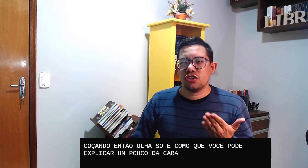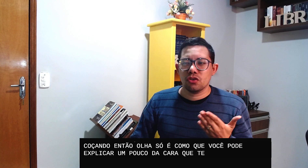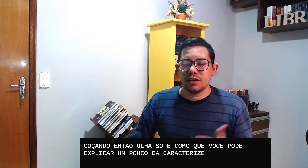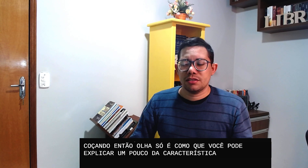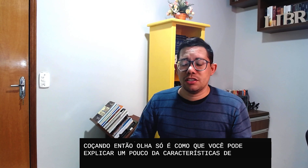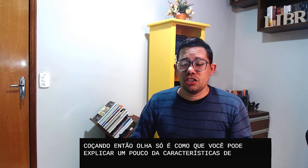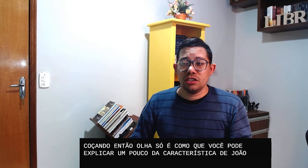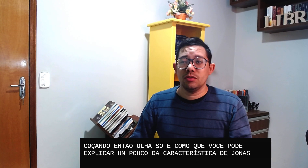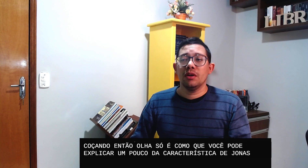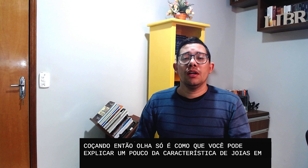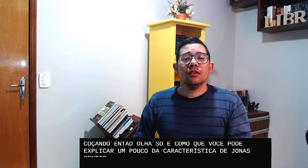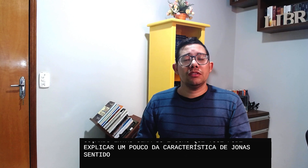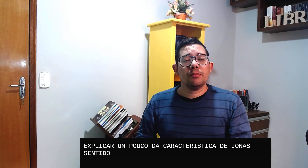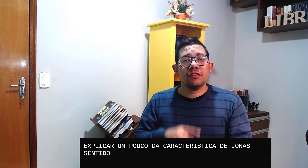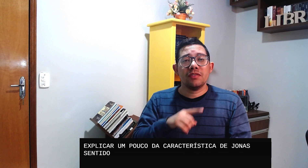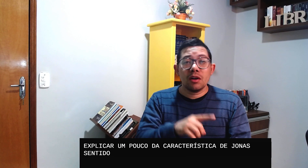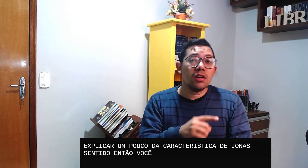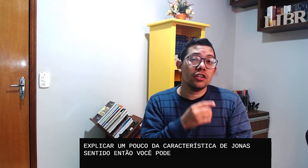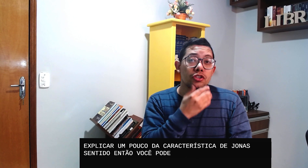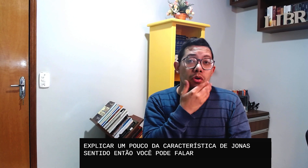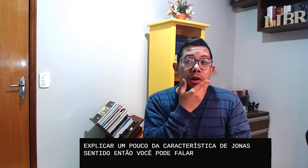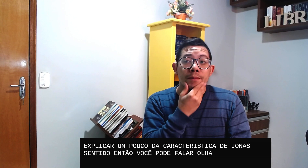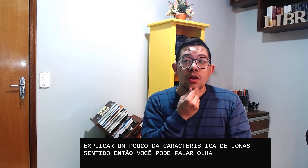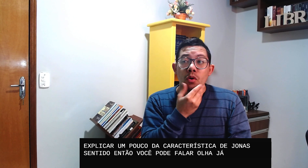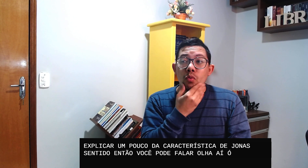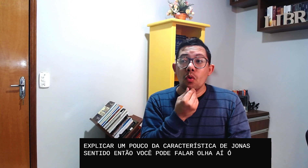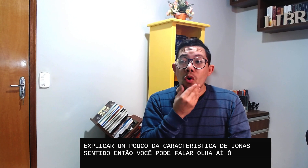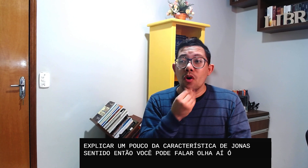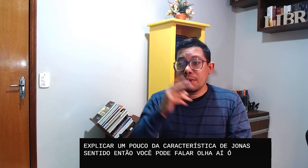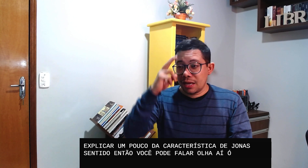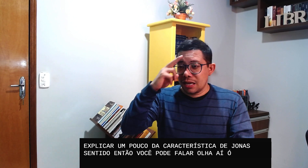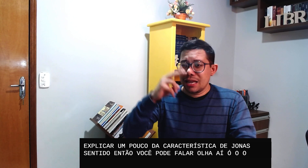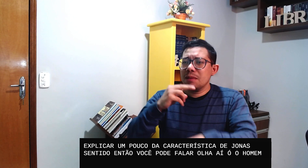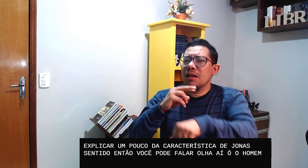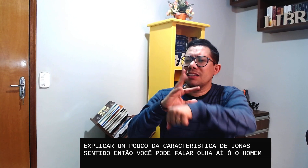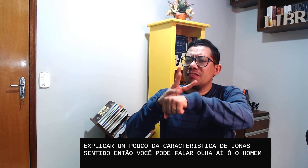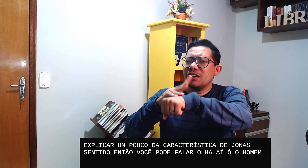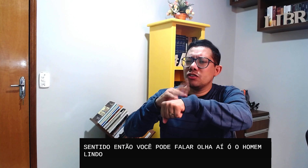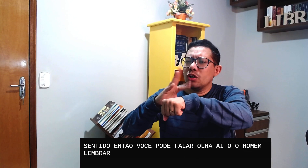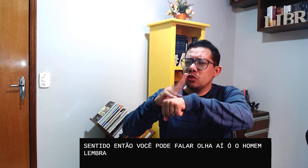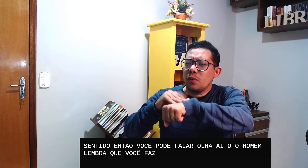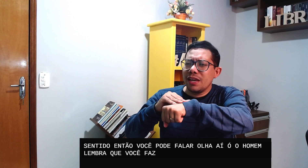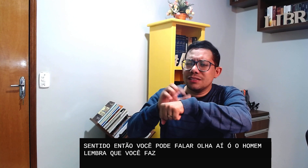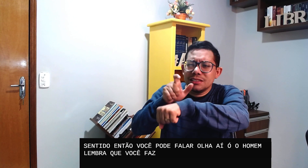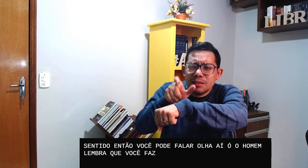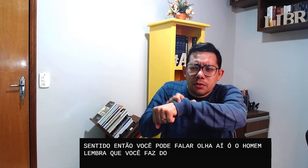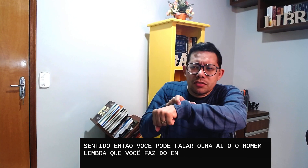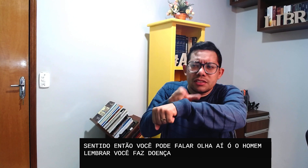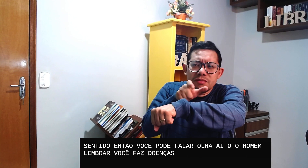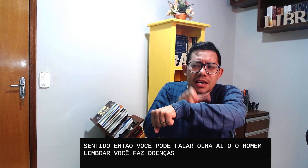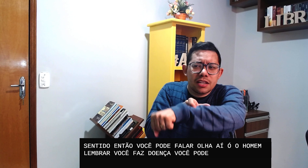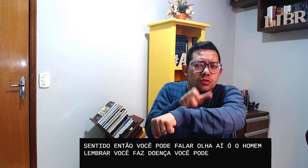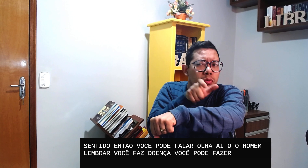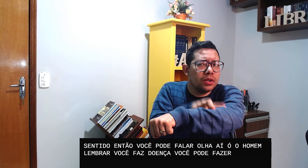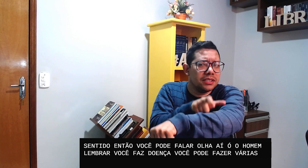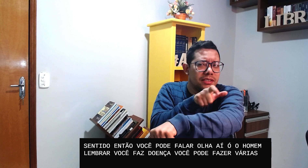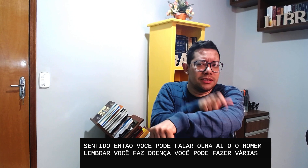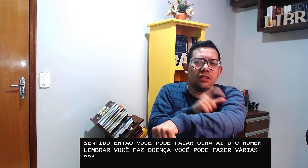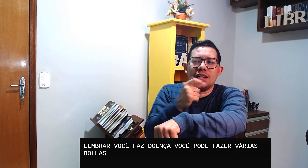Jó nesse sentido? Então, você pode falar: olha, Jó, o homem, lembra? Aí você faz, ó, doença, você pode fazer várias bolhas assim, ó, a